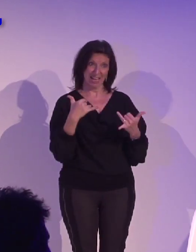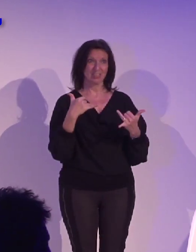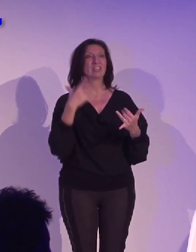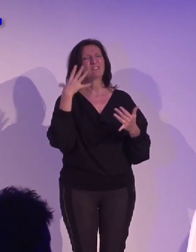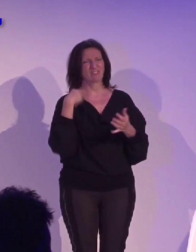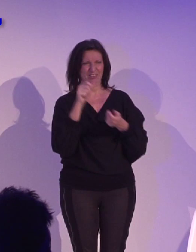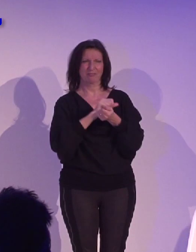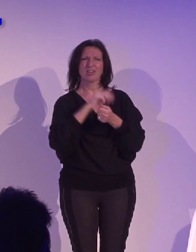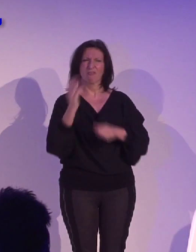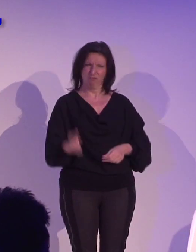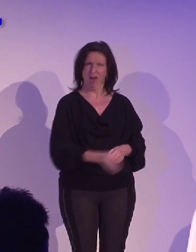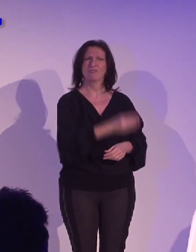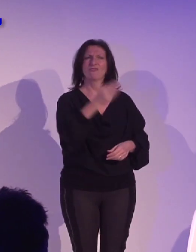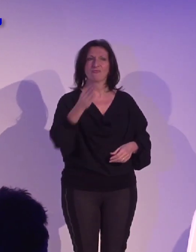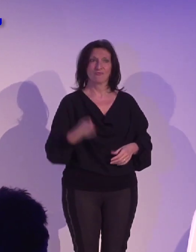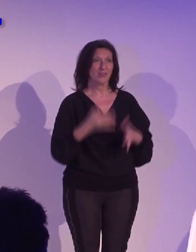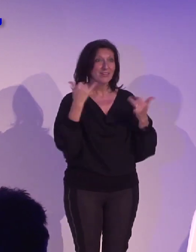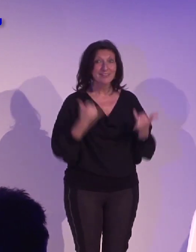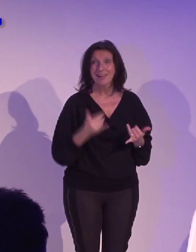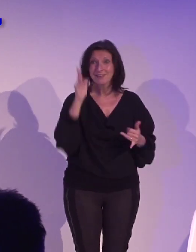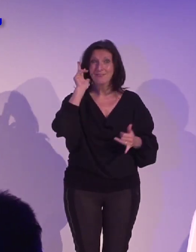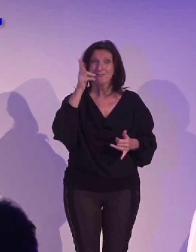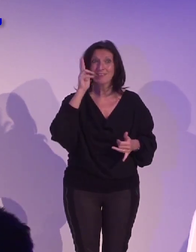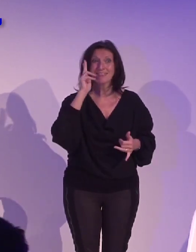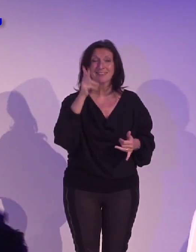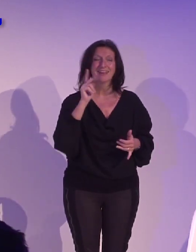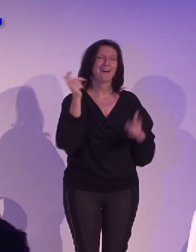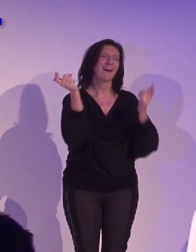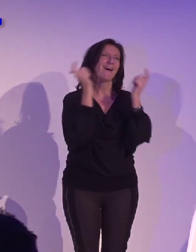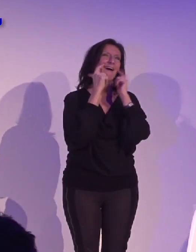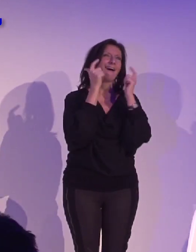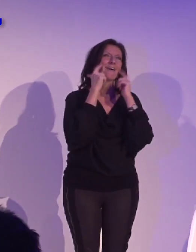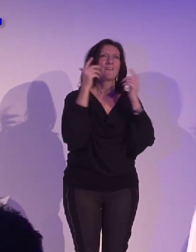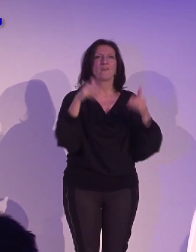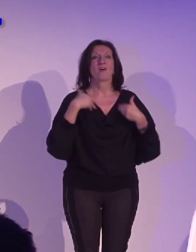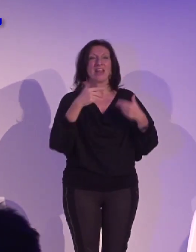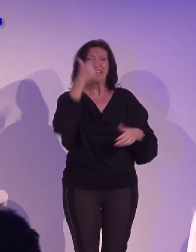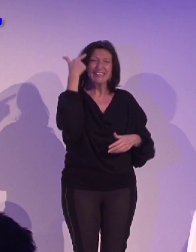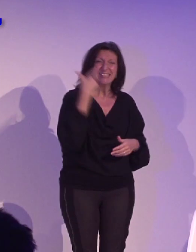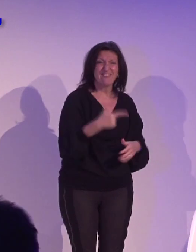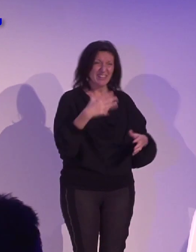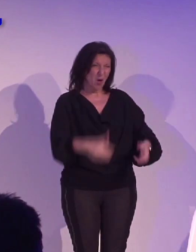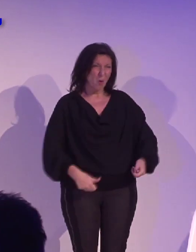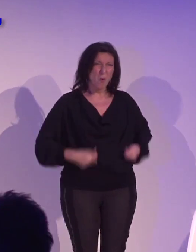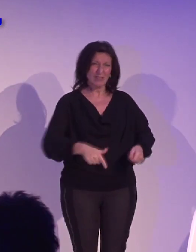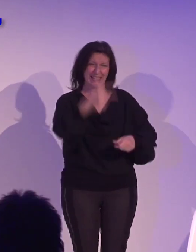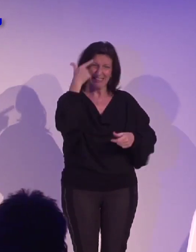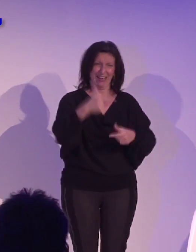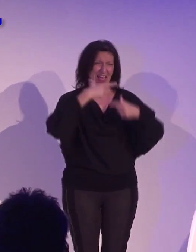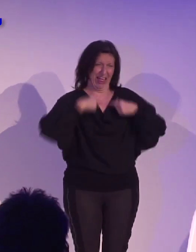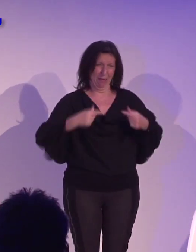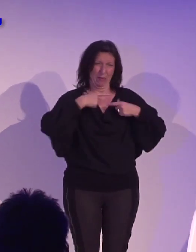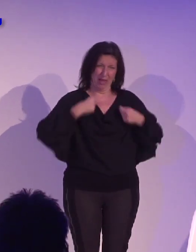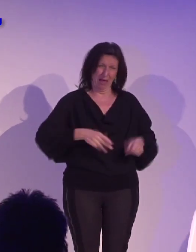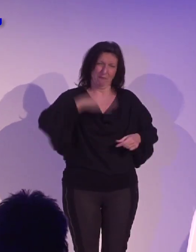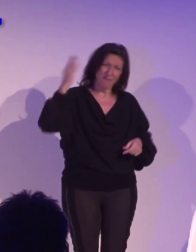waschen. Jetzt lacht Franziska und hat eine Freude. Sie wäscht 20 Hosen und 20 Hemden.